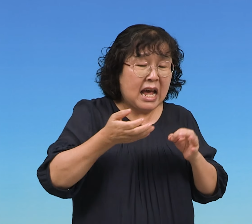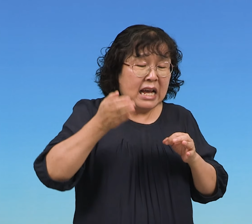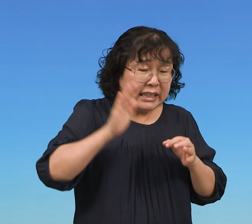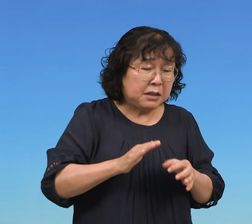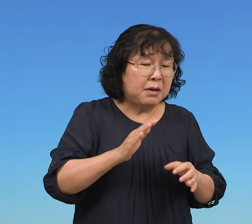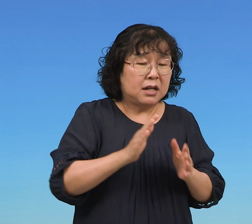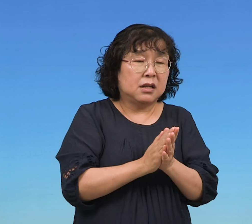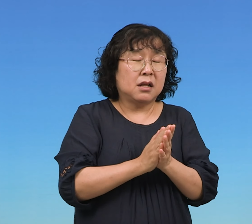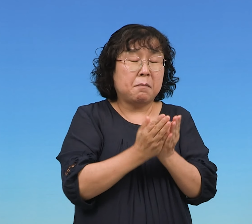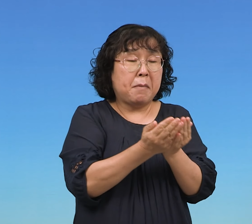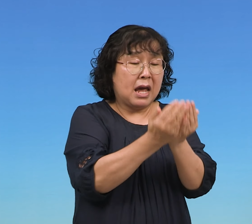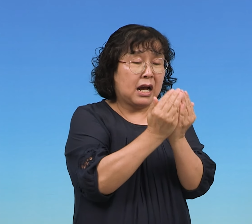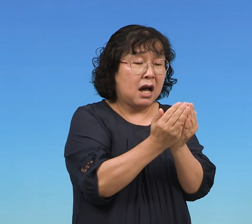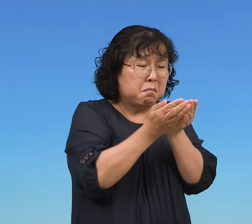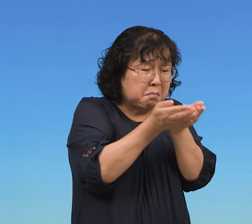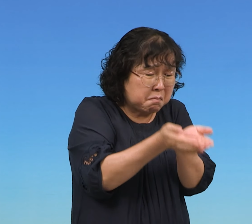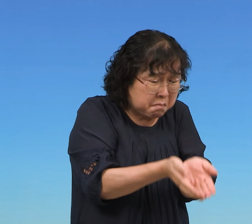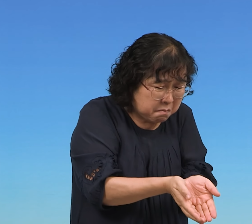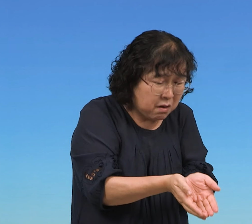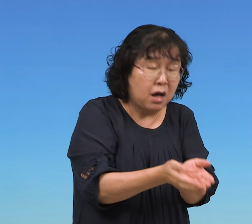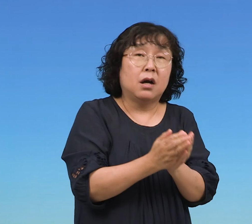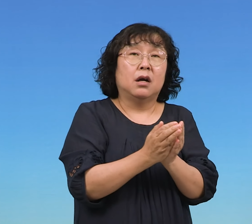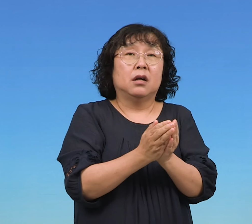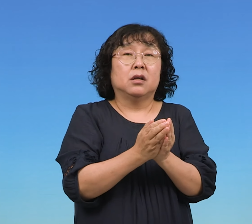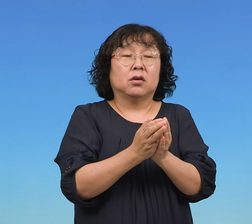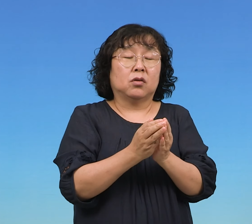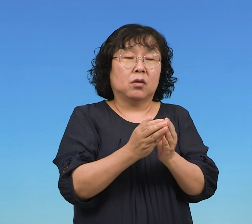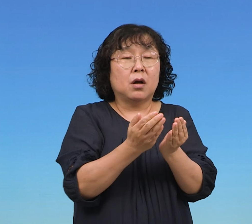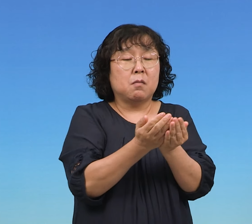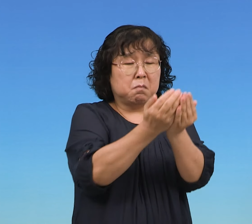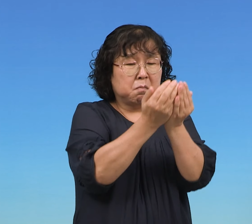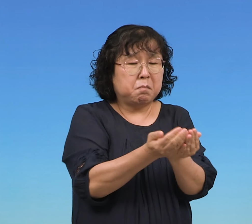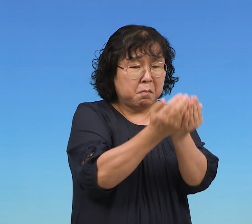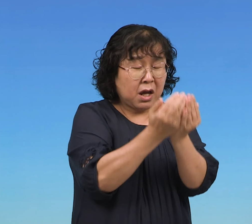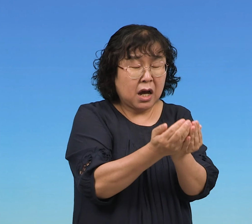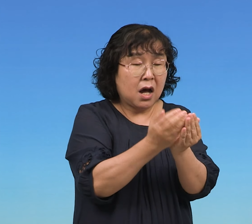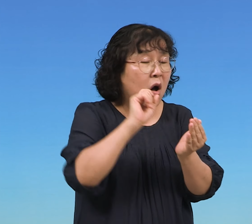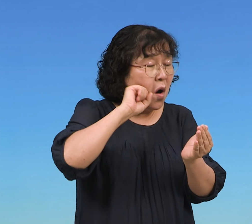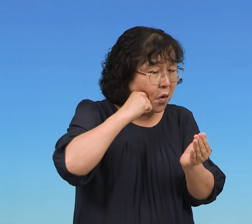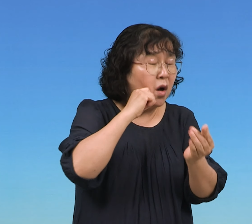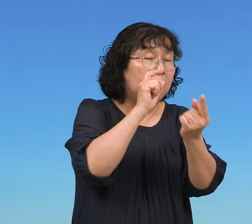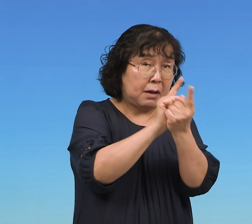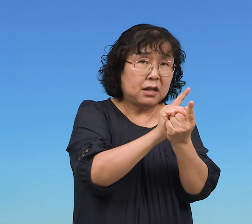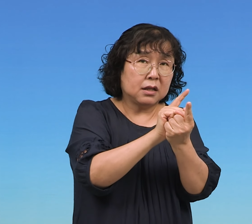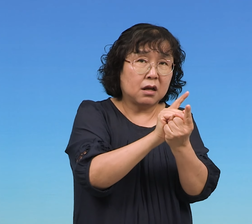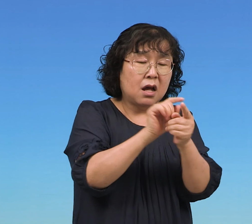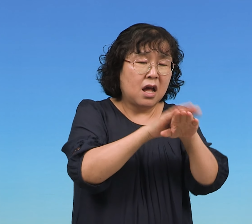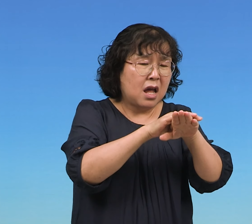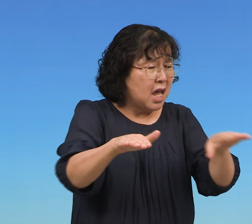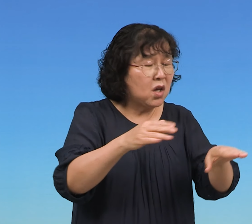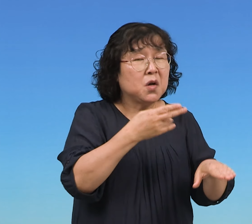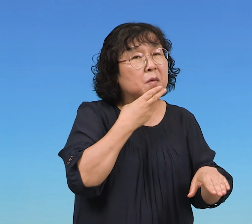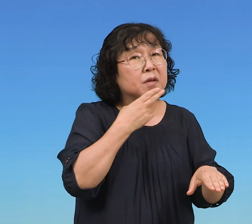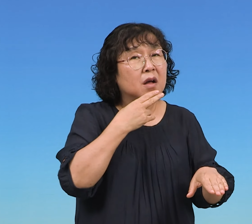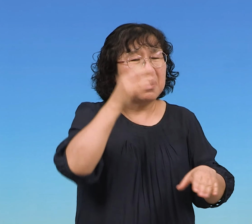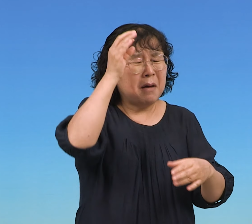바람으로도 돌리고 또 돛을 뭐 내렸다가 올렸다 5만 가지 애를 다 써도 안 되는 겁니다.